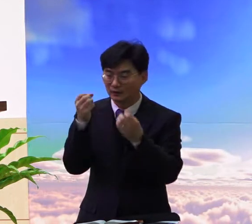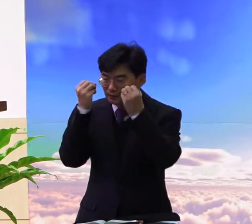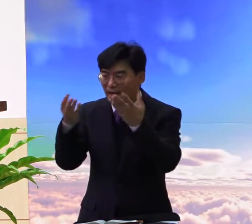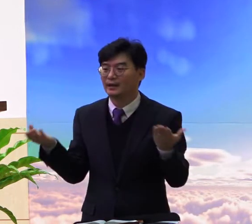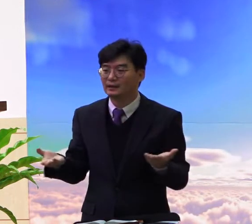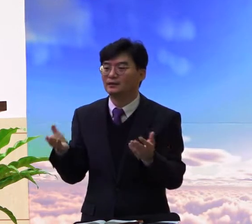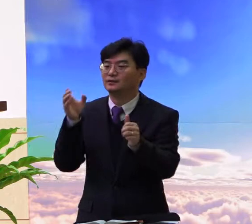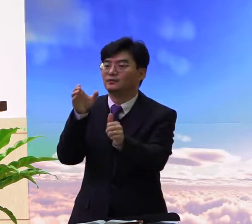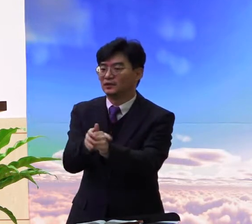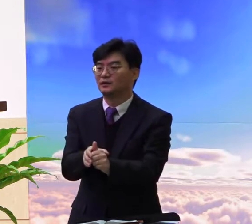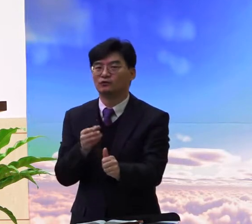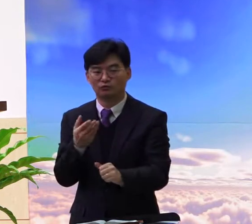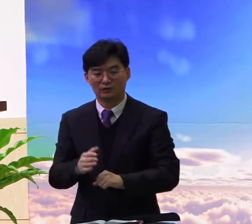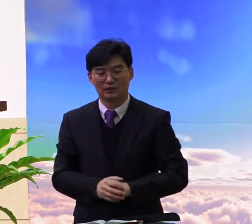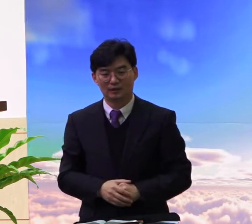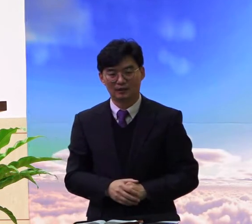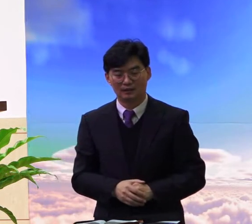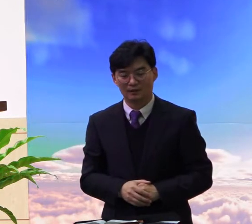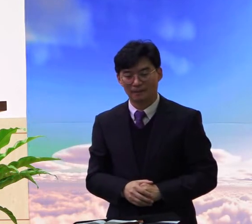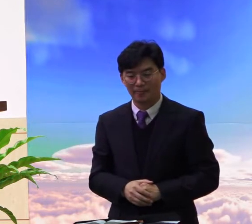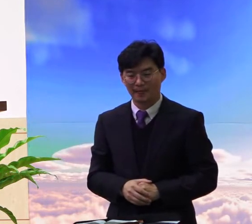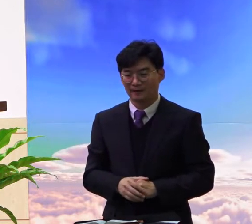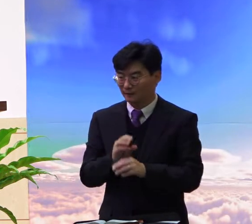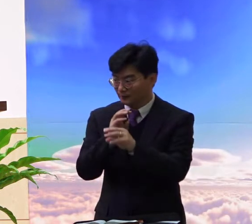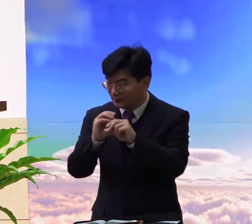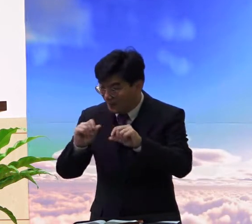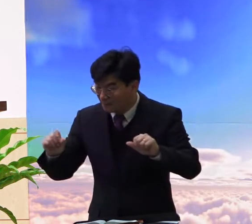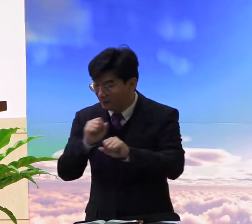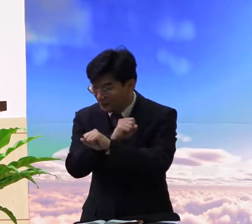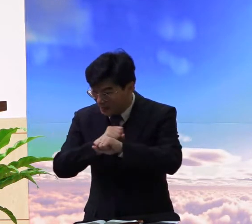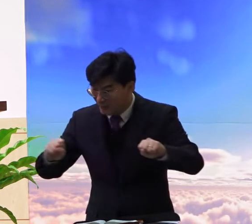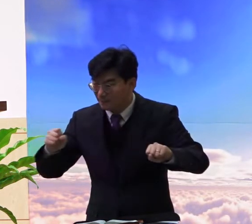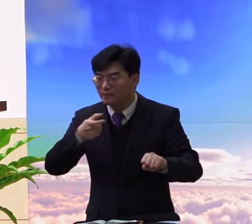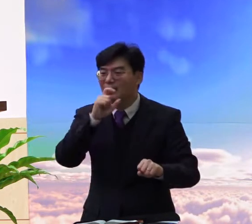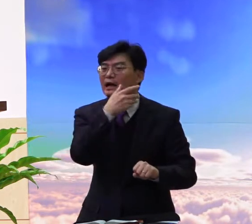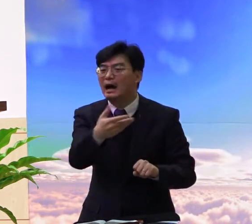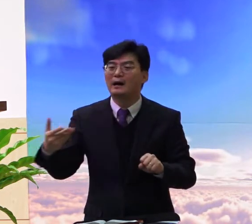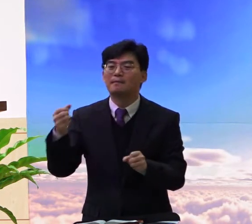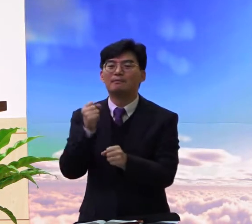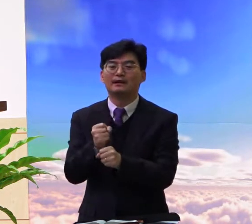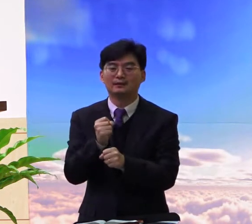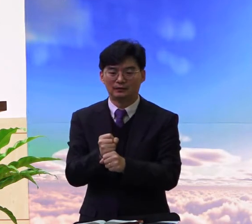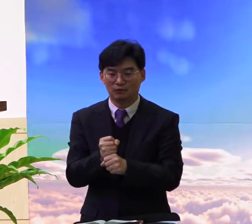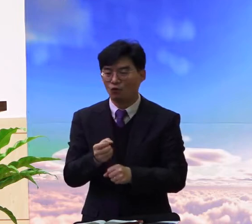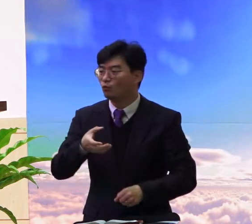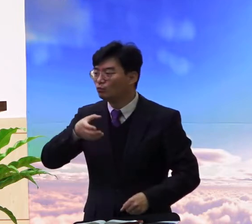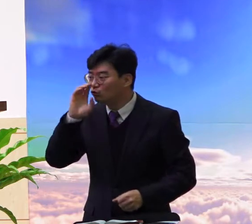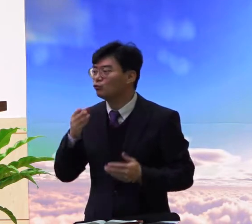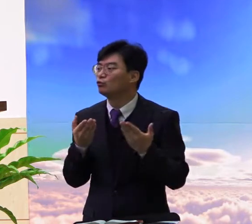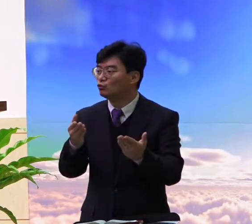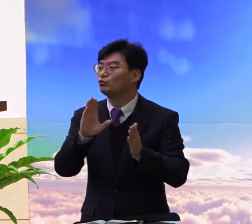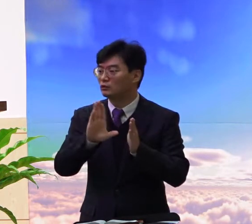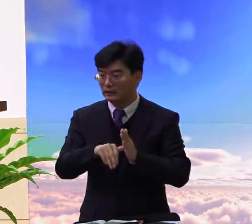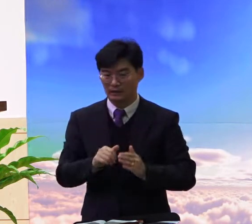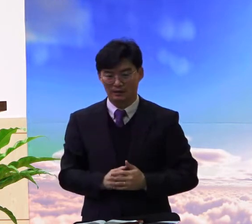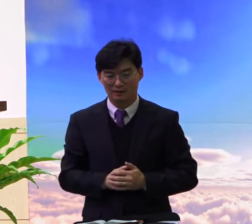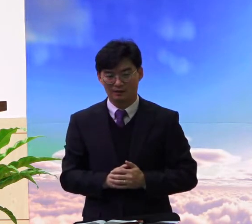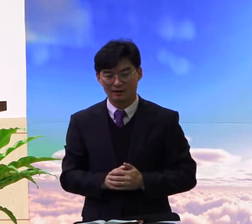것이다. 광야에 길을 내고 사막에 강들을 내서 내 사랑하는 백성들이 다 마시게 할 것이다.